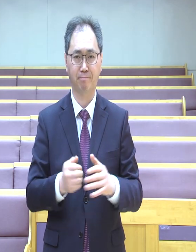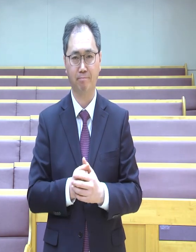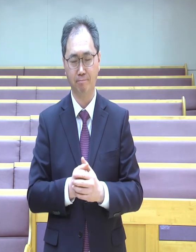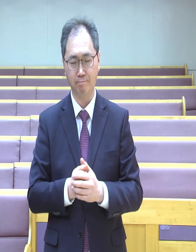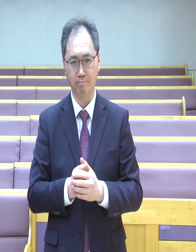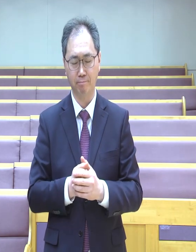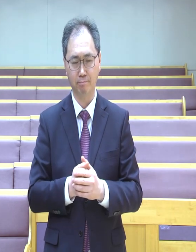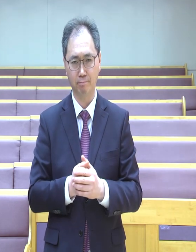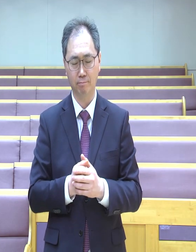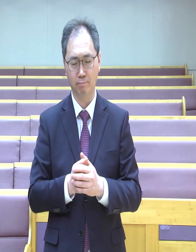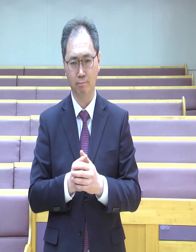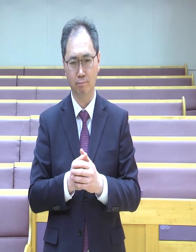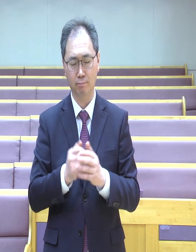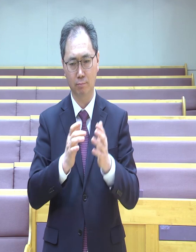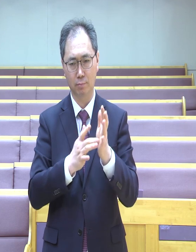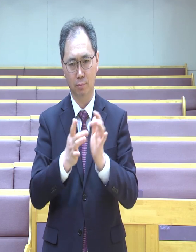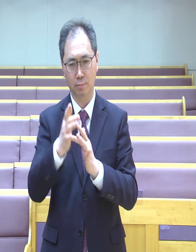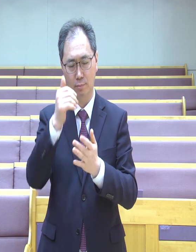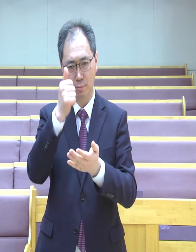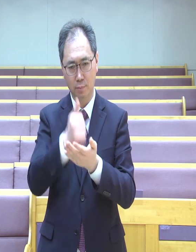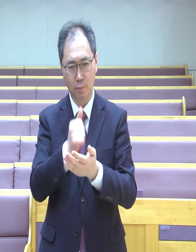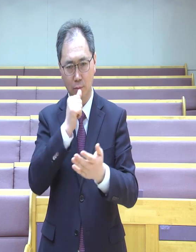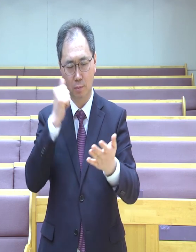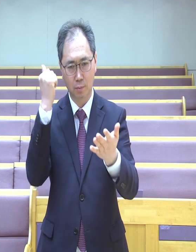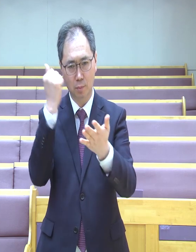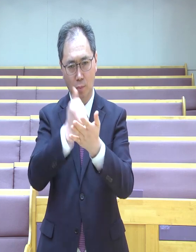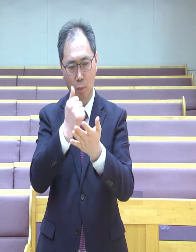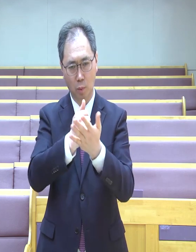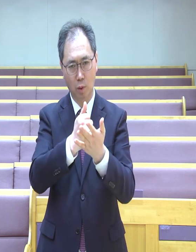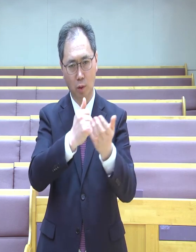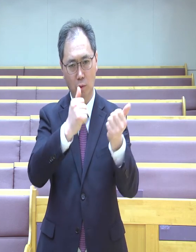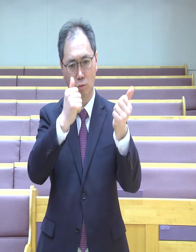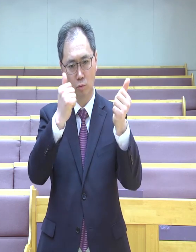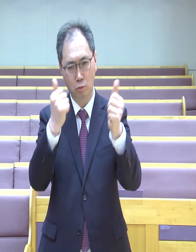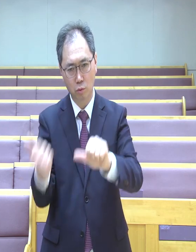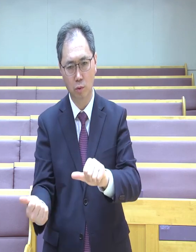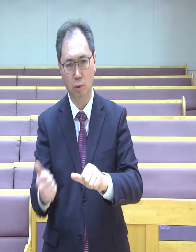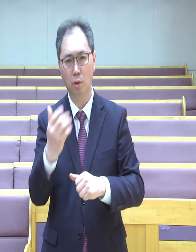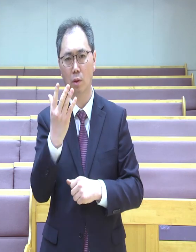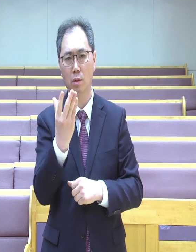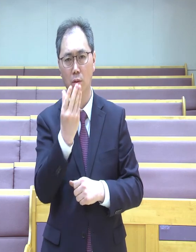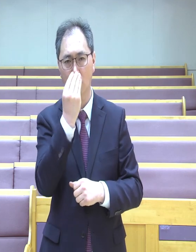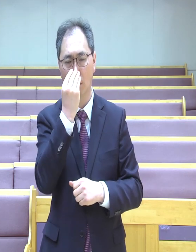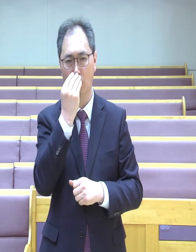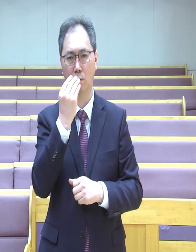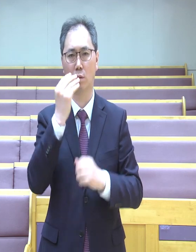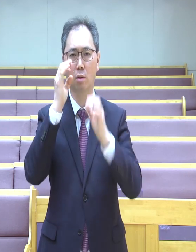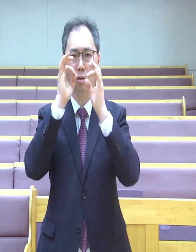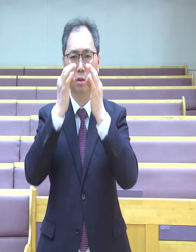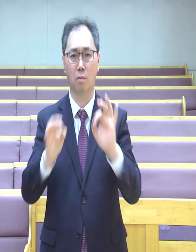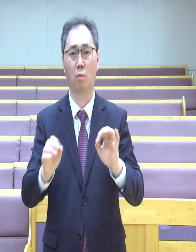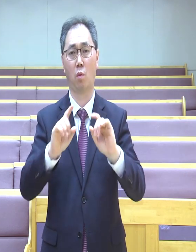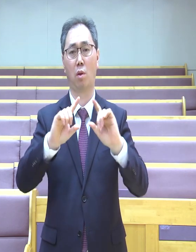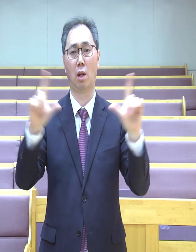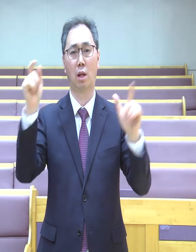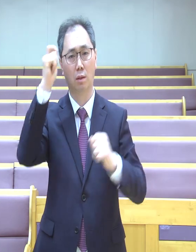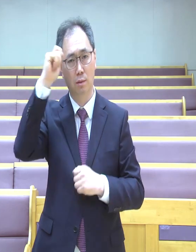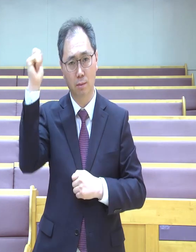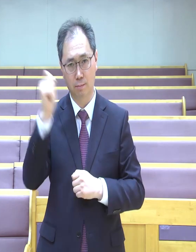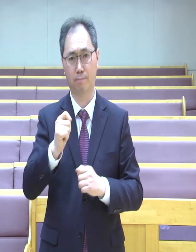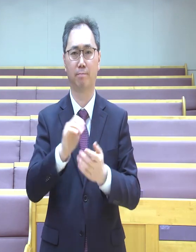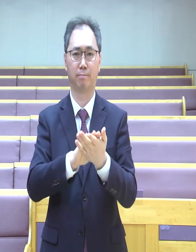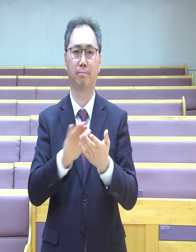오늘은 예수님께서 십자가에 못 박히시고 돌아가신 바로 성금요일 새벽입니다.